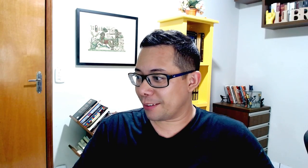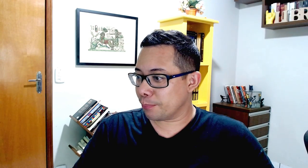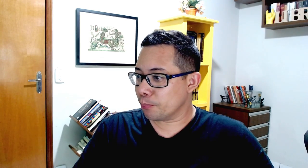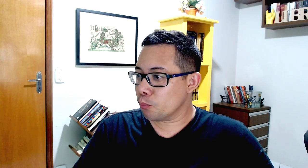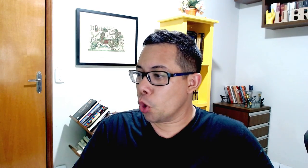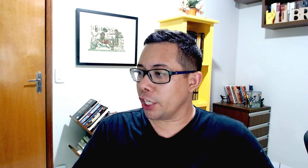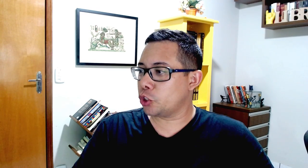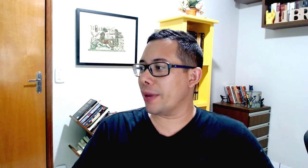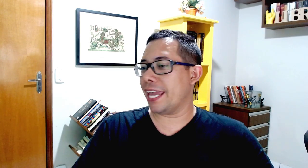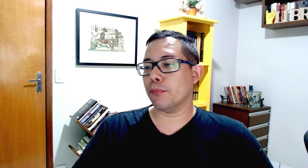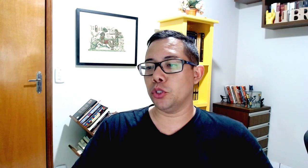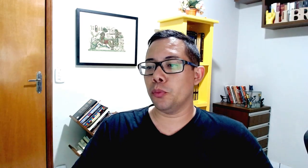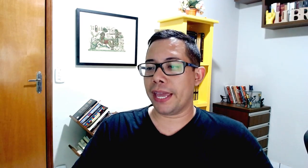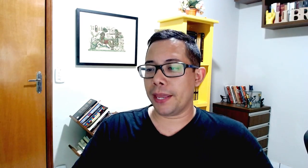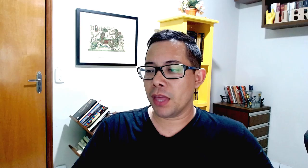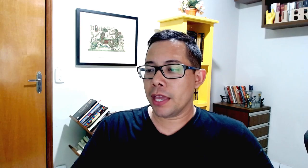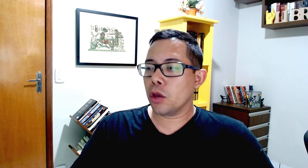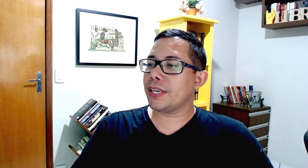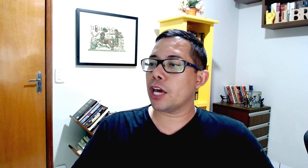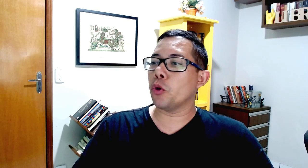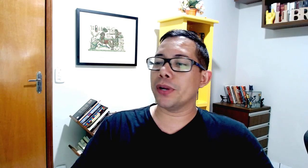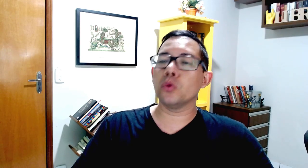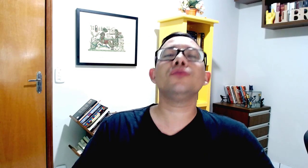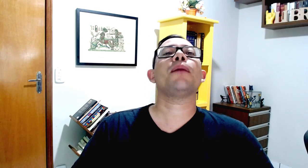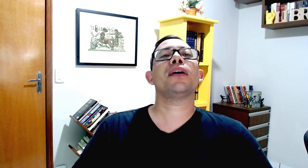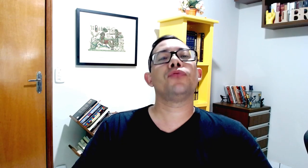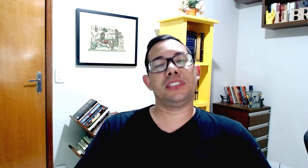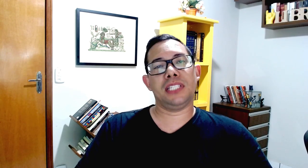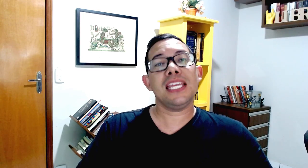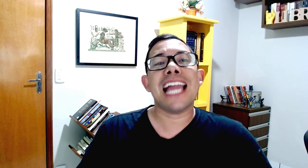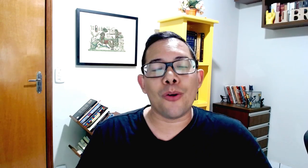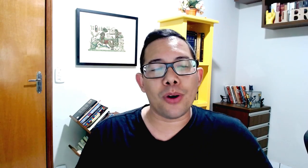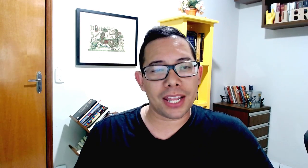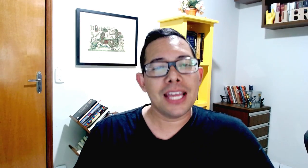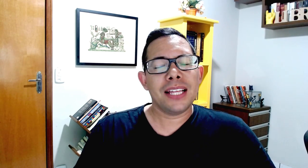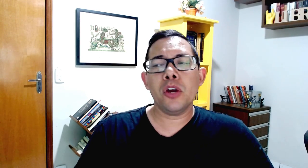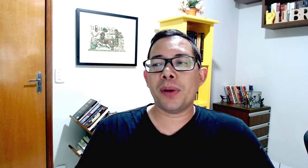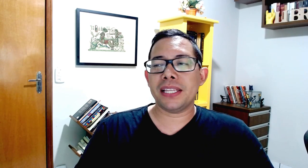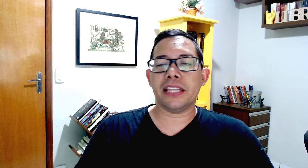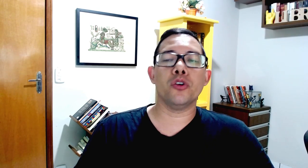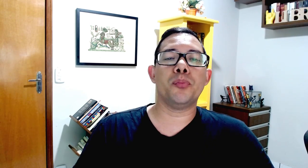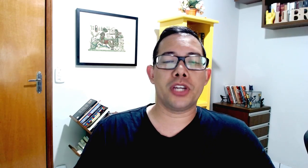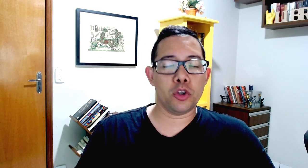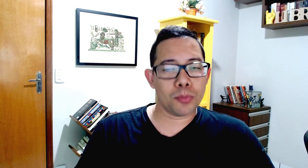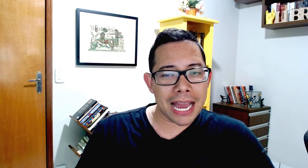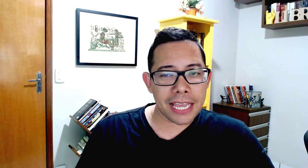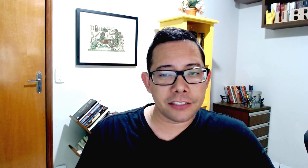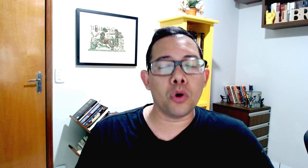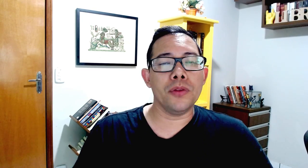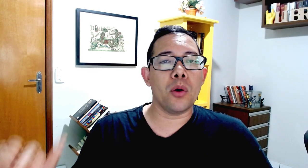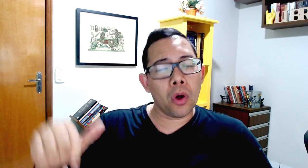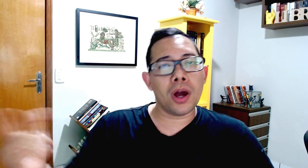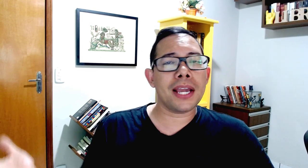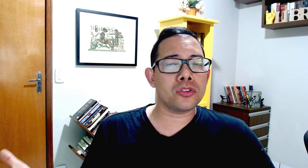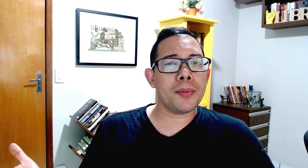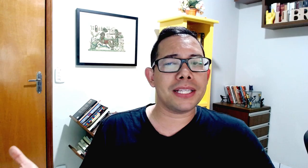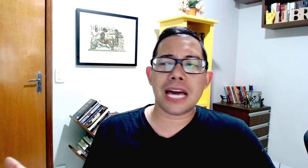é muito bem muito bem eu quero perguntar para você e agora deu para entender um pouquinho mais ou não coloca eles